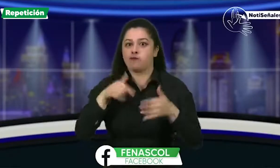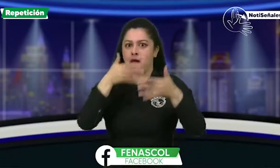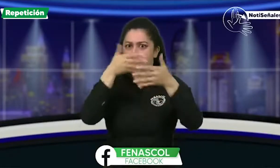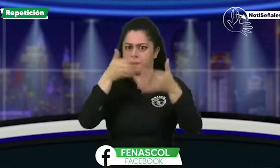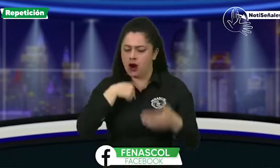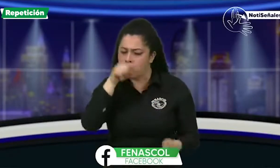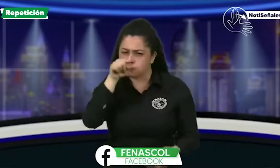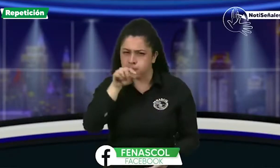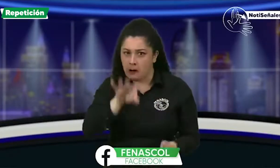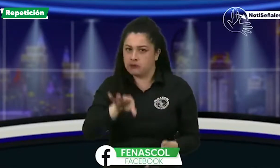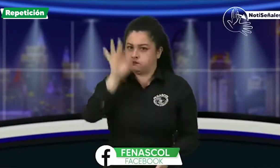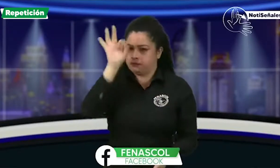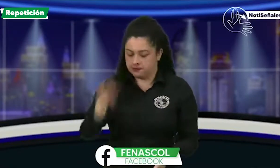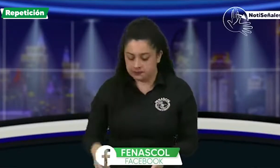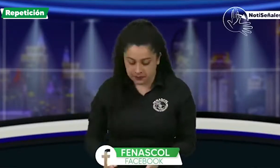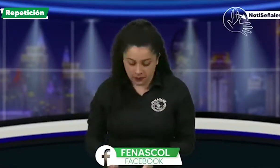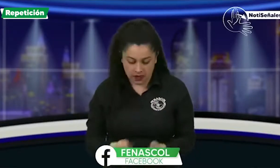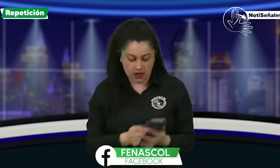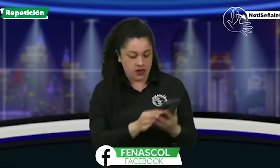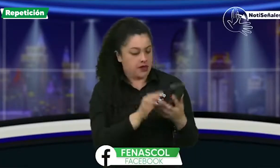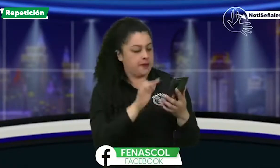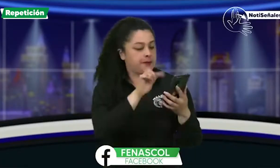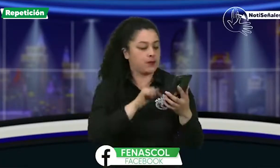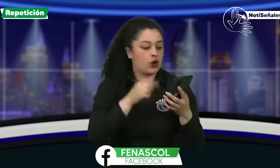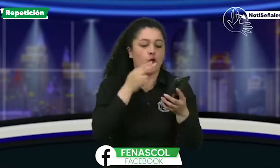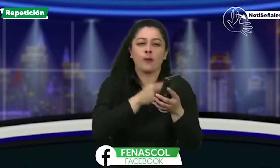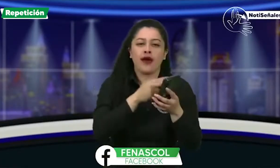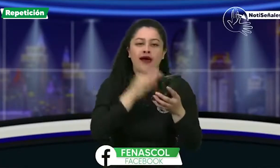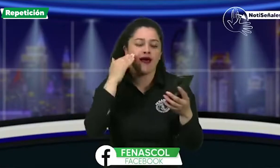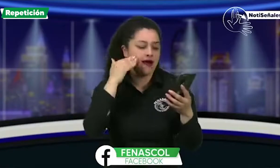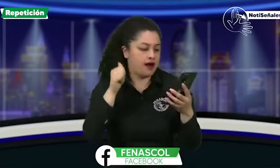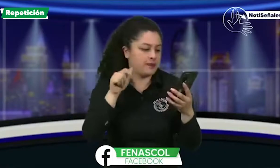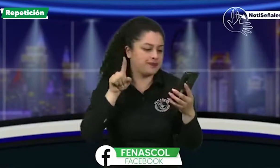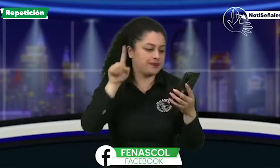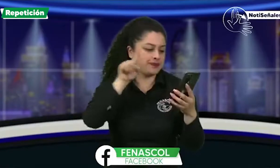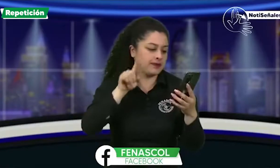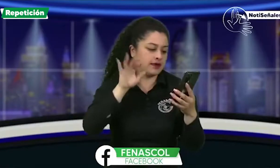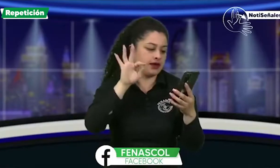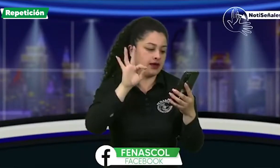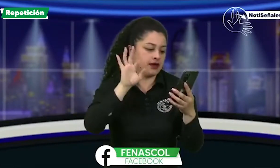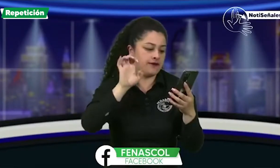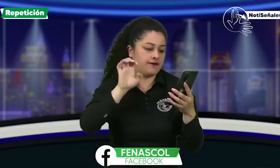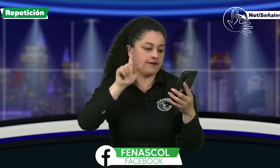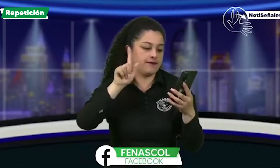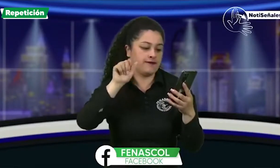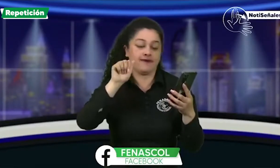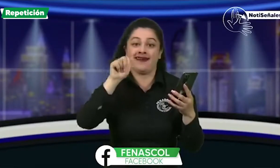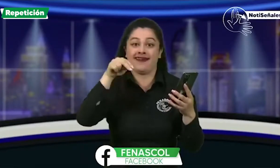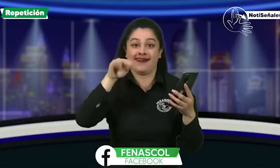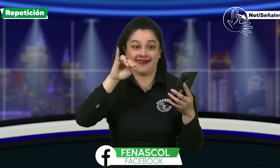personas viéndonos y dándonos sus comentarios. De todos los comentarios, hay una persona que se llama